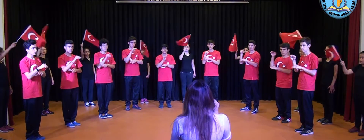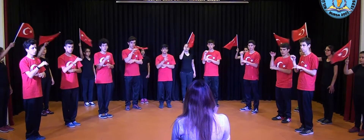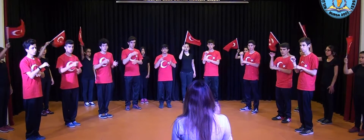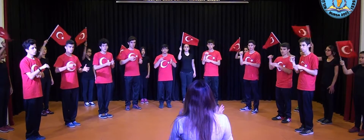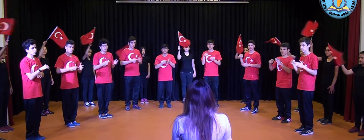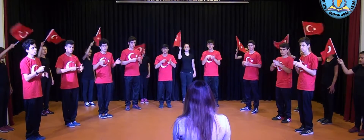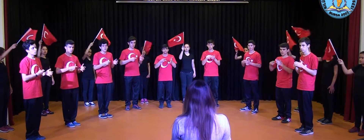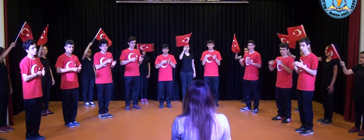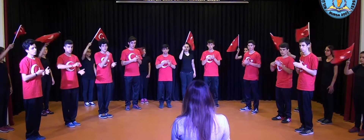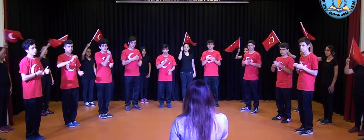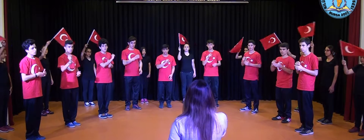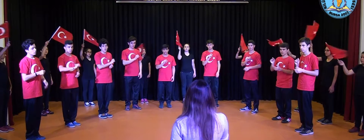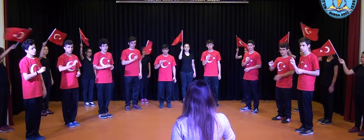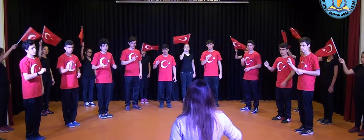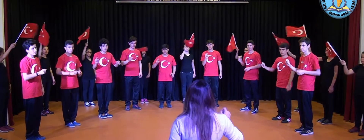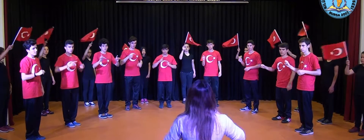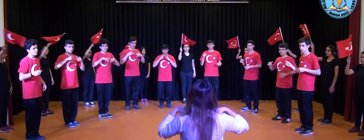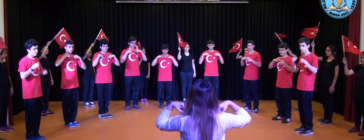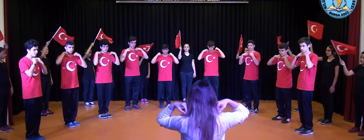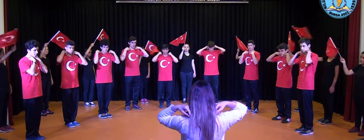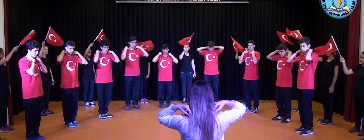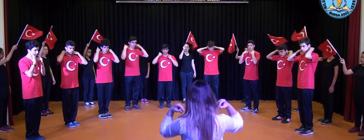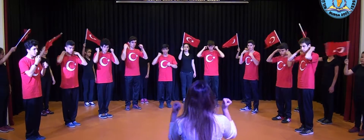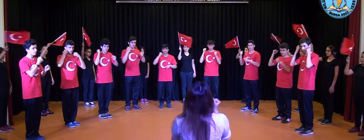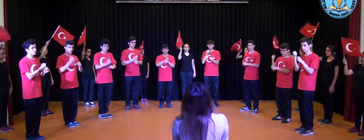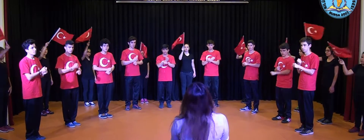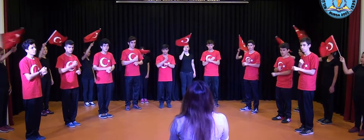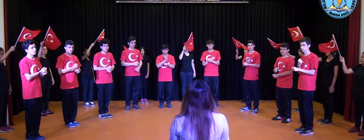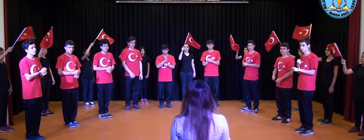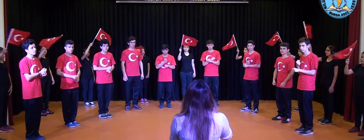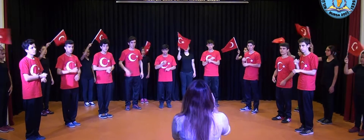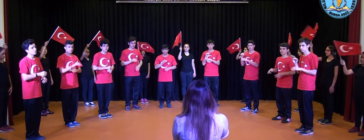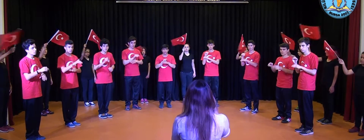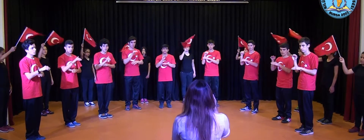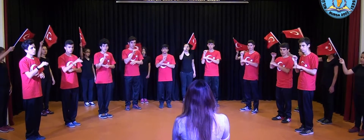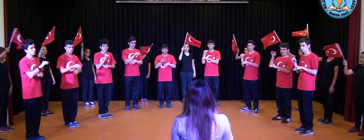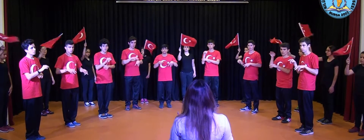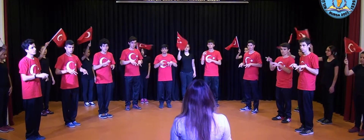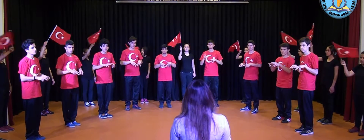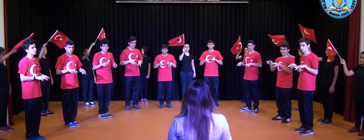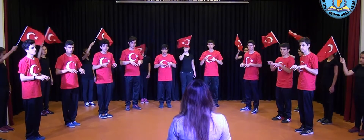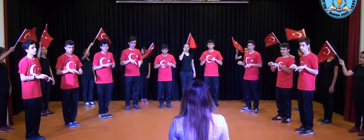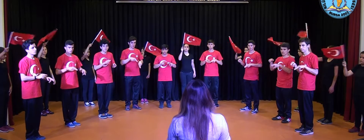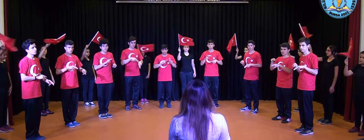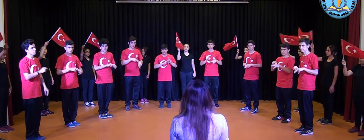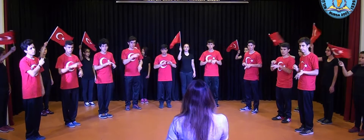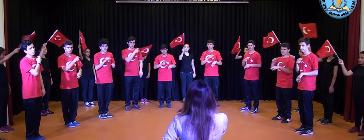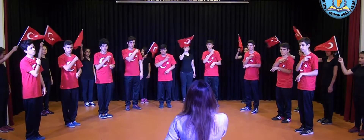Adın yazılacak Yüceler Taşa Yaşa Yaşa Mustafa Kemal Paşa